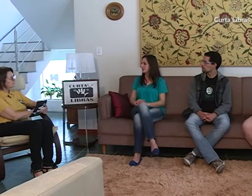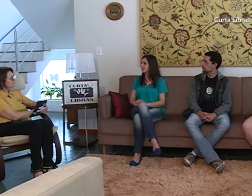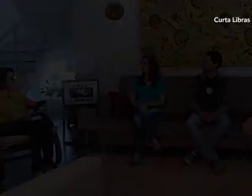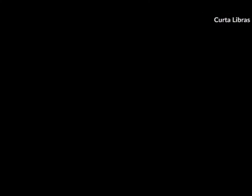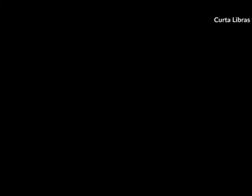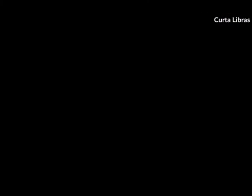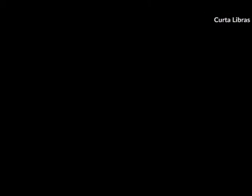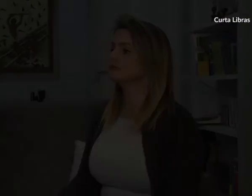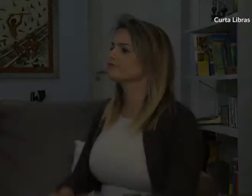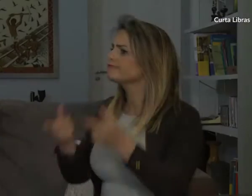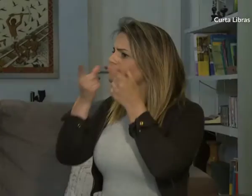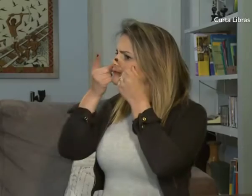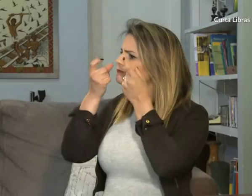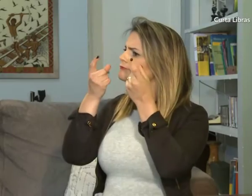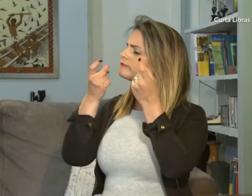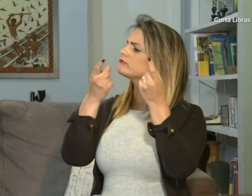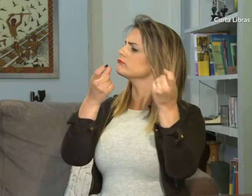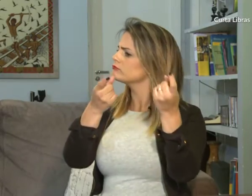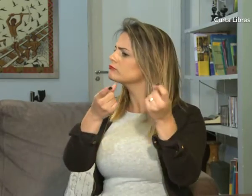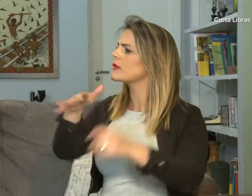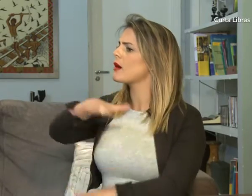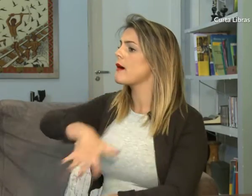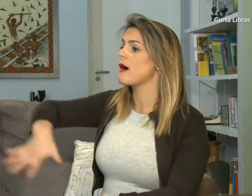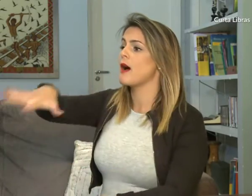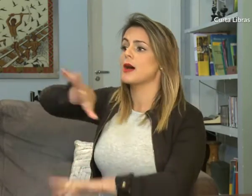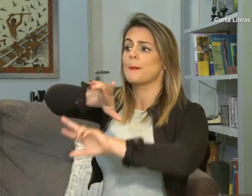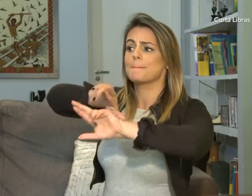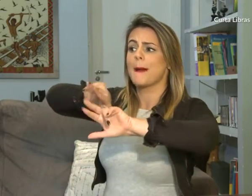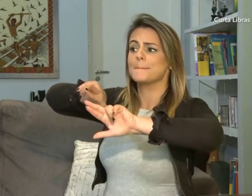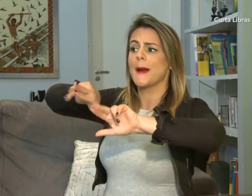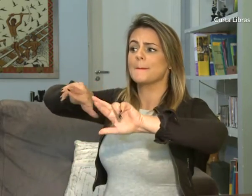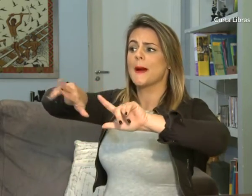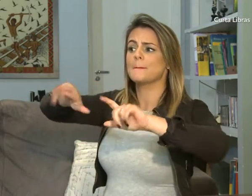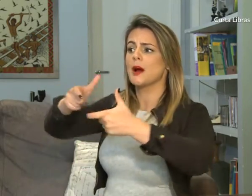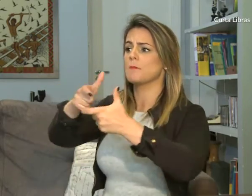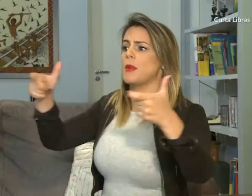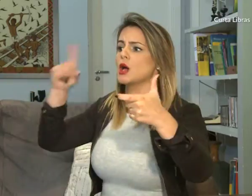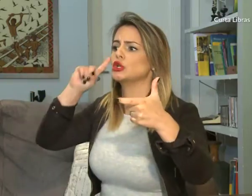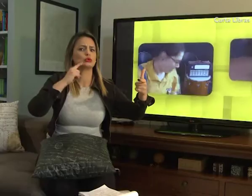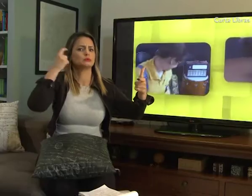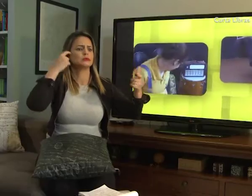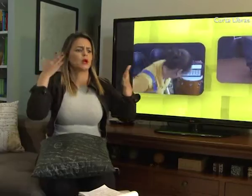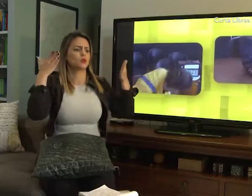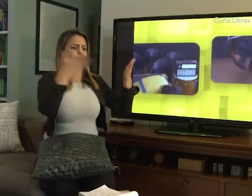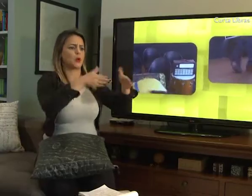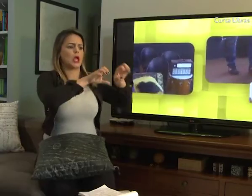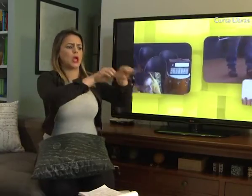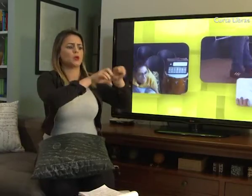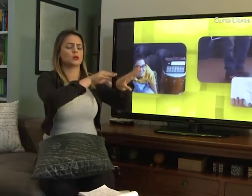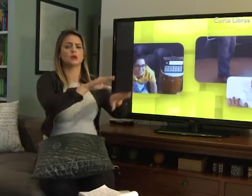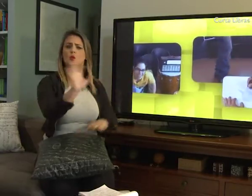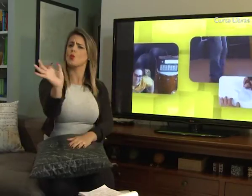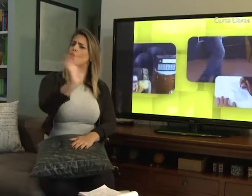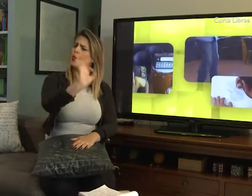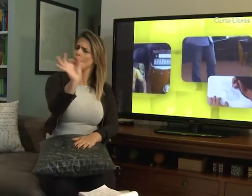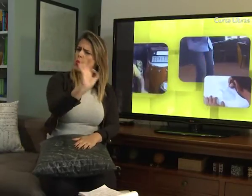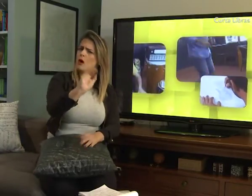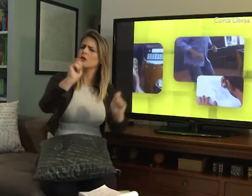urgente. Que bom ver surdos em diferentes áreas, e não apenas na educação como era mais comum